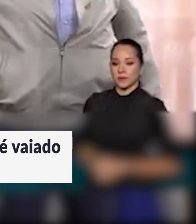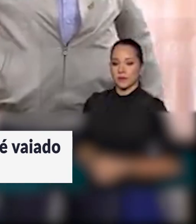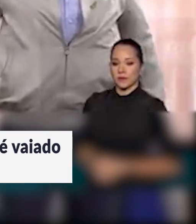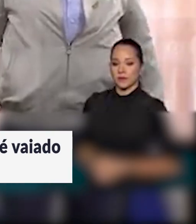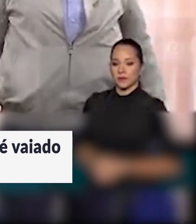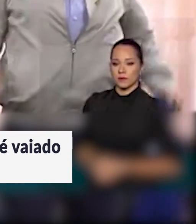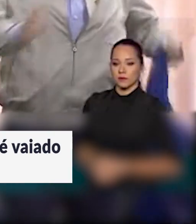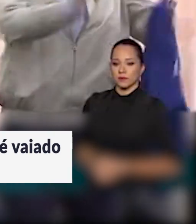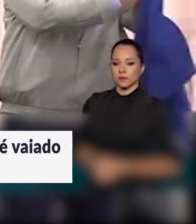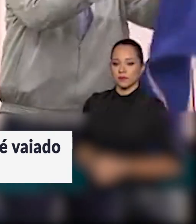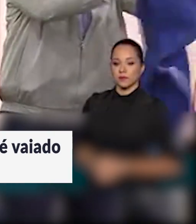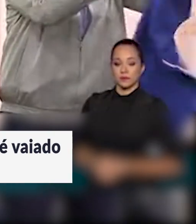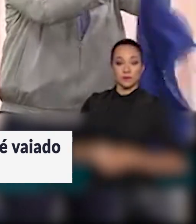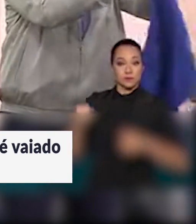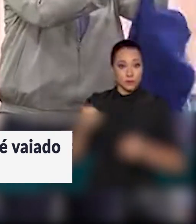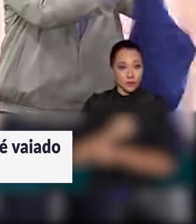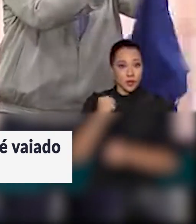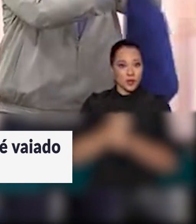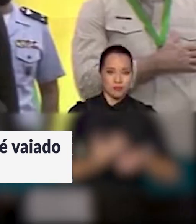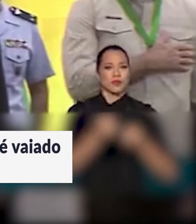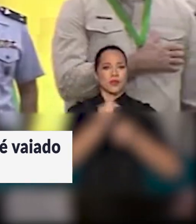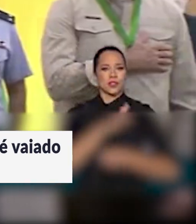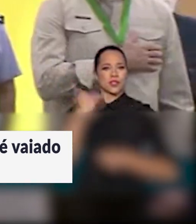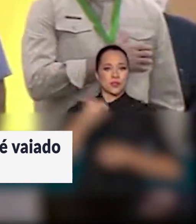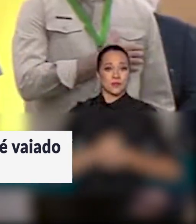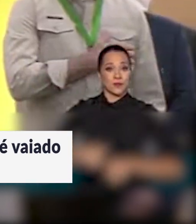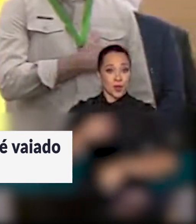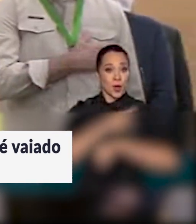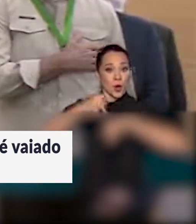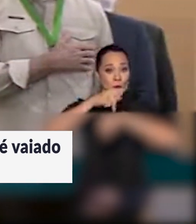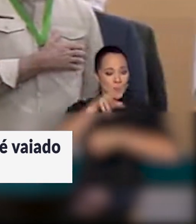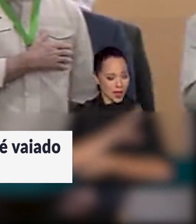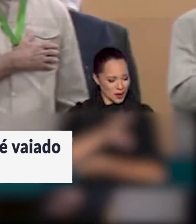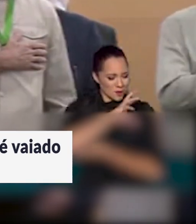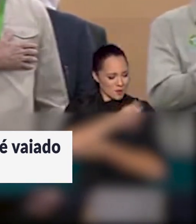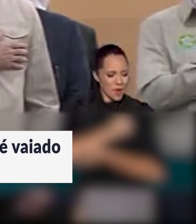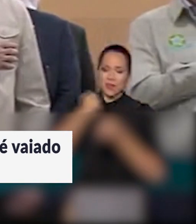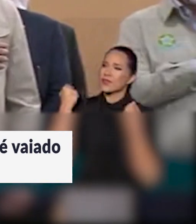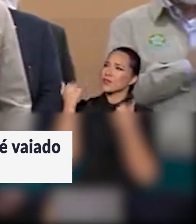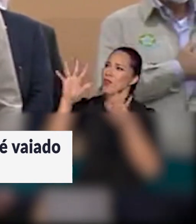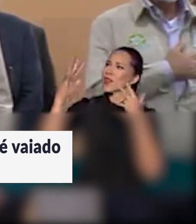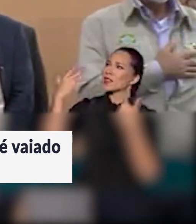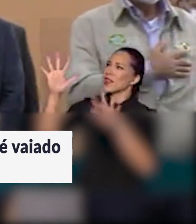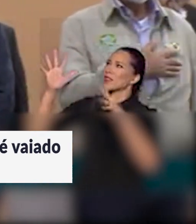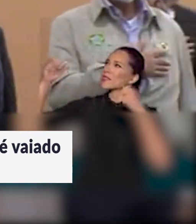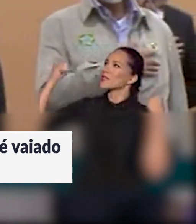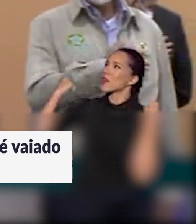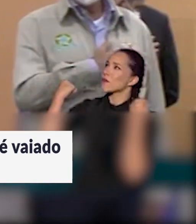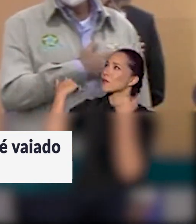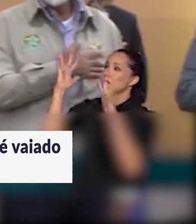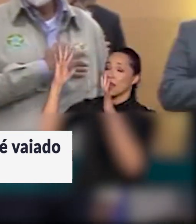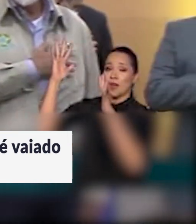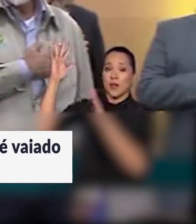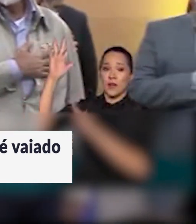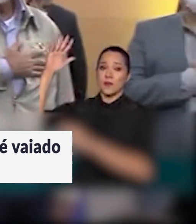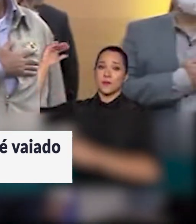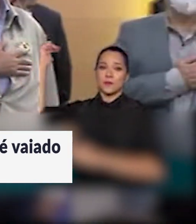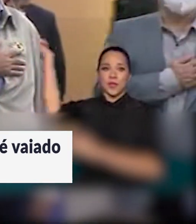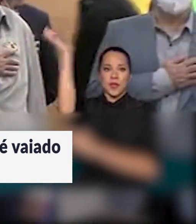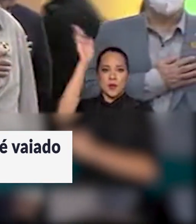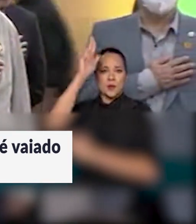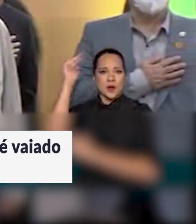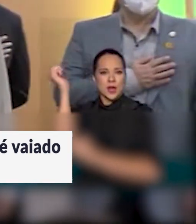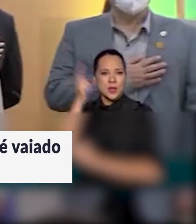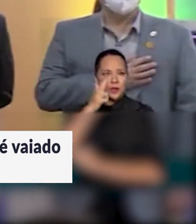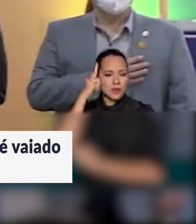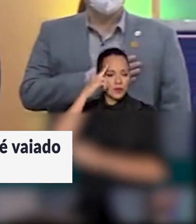da conclusão das obras no Vasco Vasques. A cerimônia começou com o hino nacional. No palco, ministros do governo e políticos